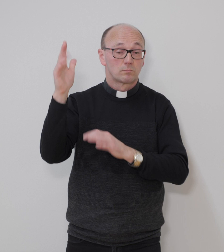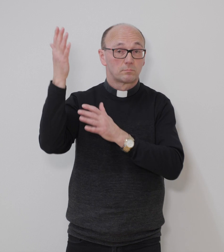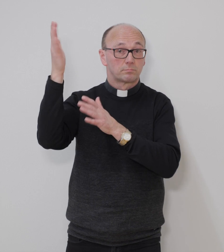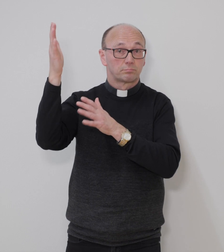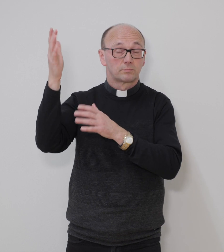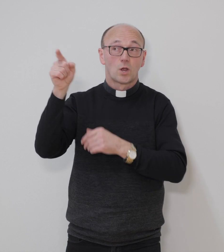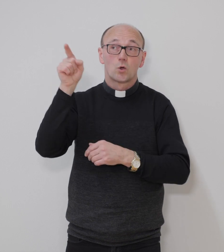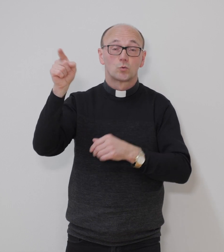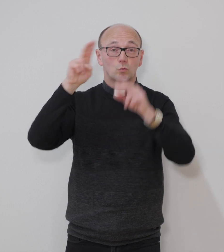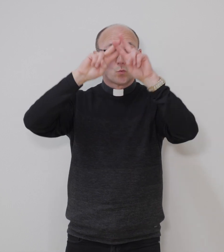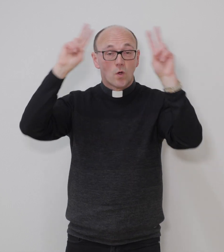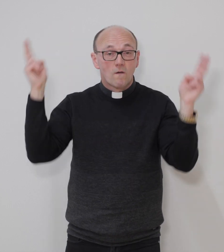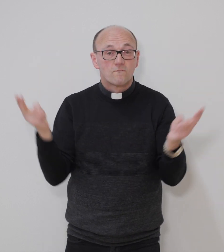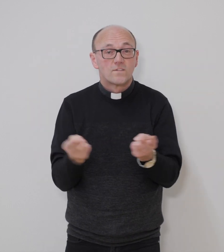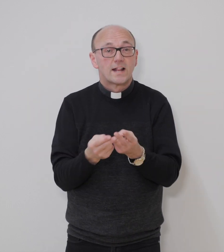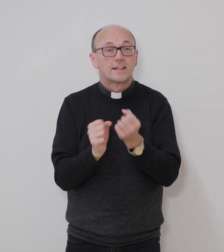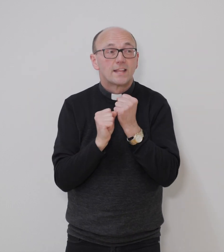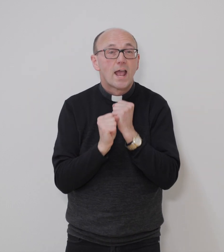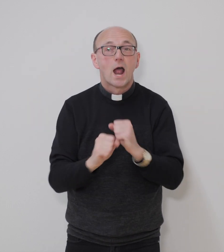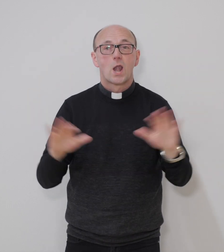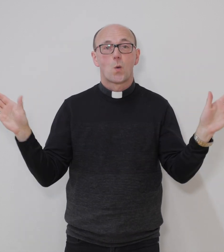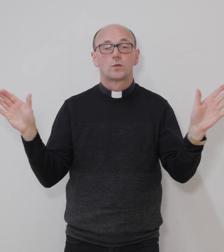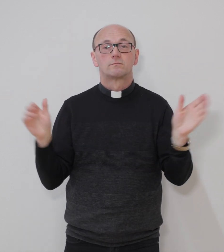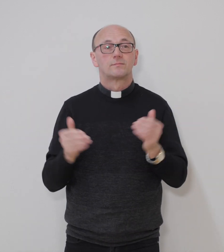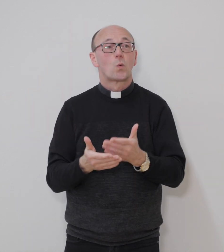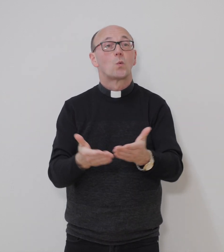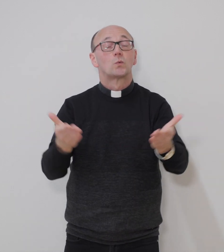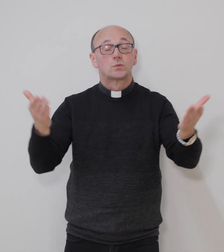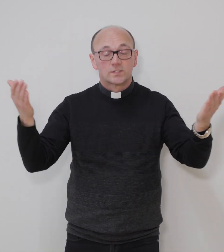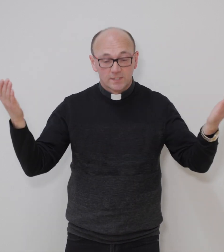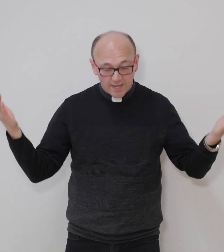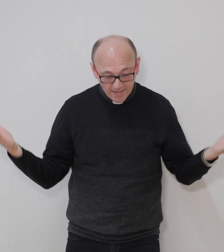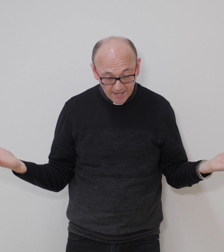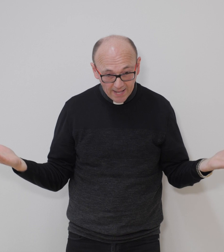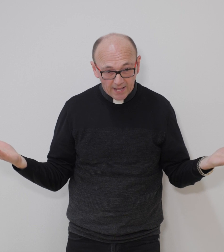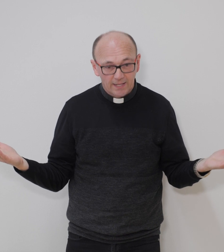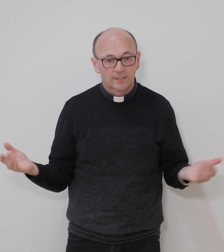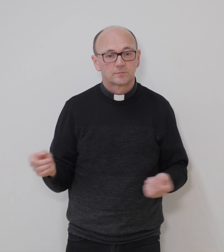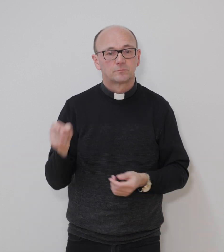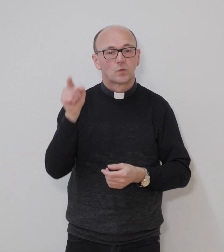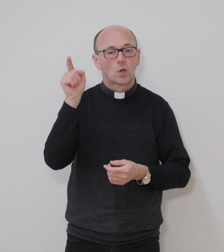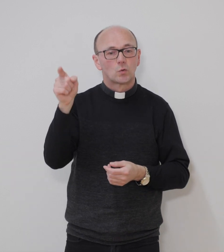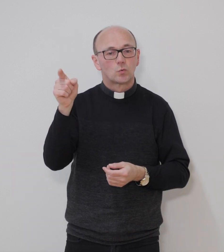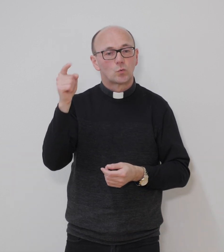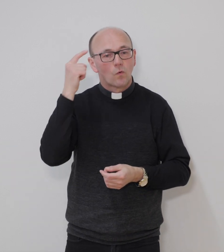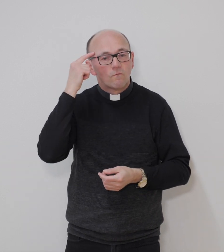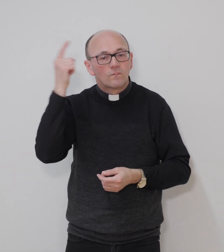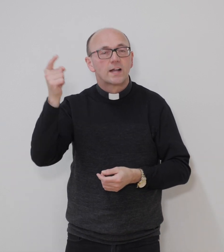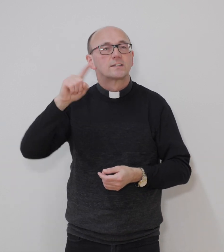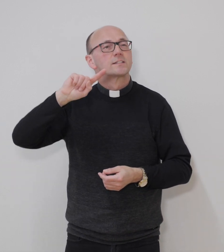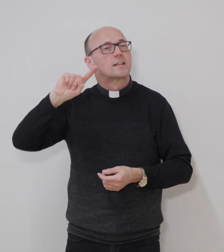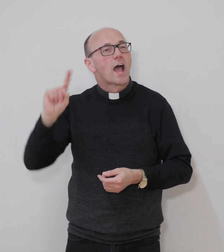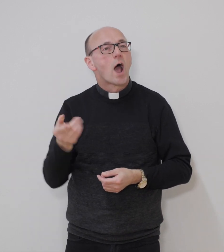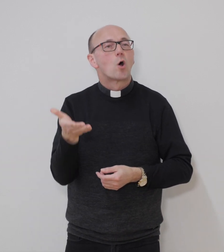Tod sich in Gott geborgen weiß. Herr Jesus Christus, steh uns bei, dass wir alle Zeit mit dir